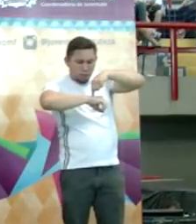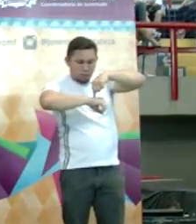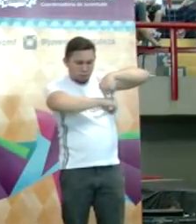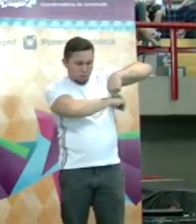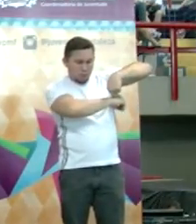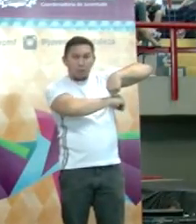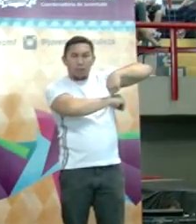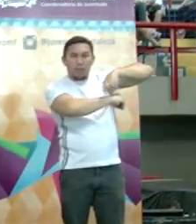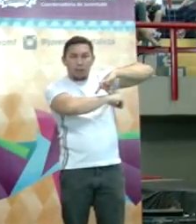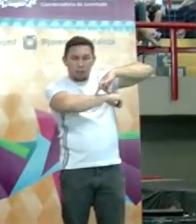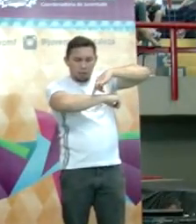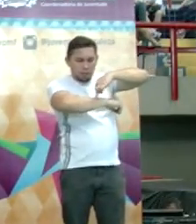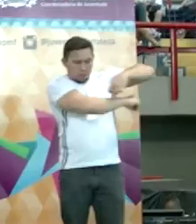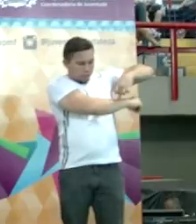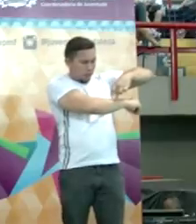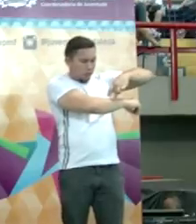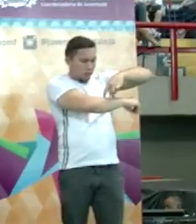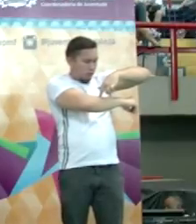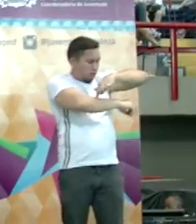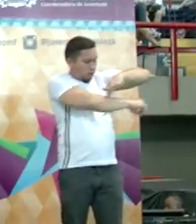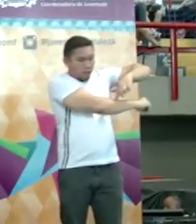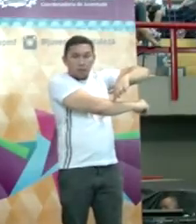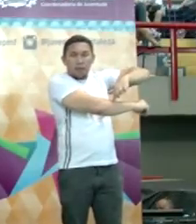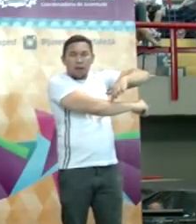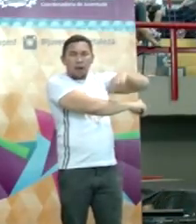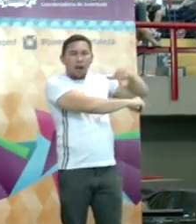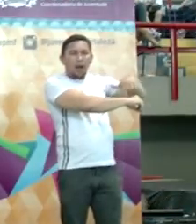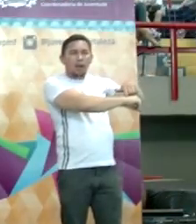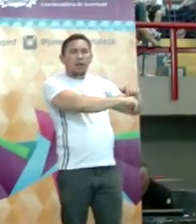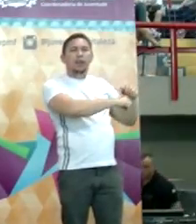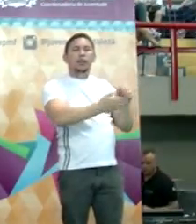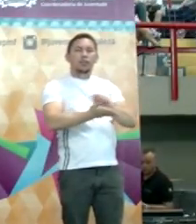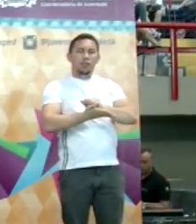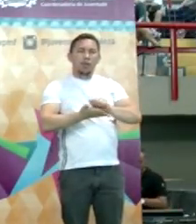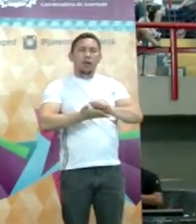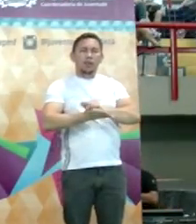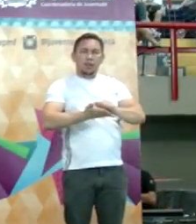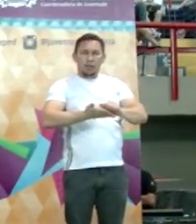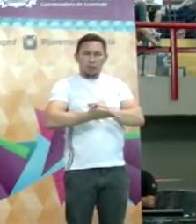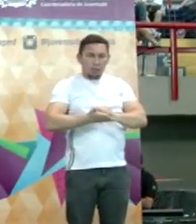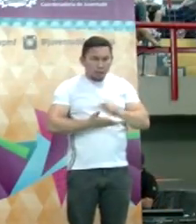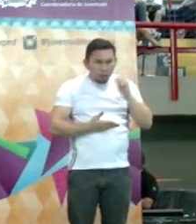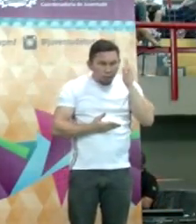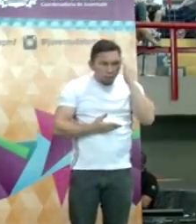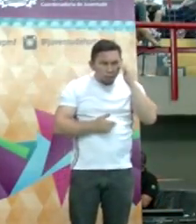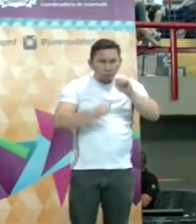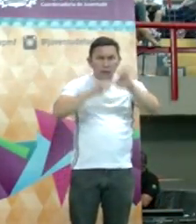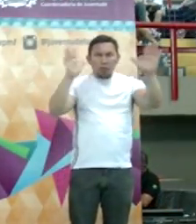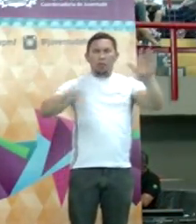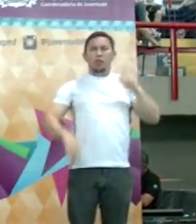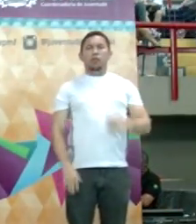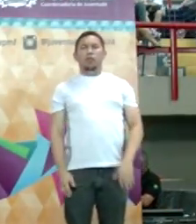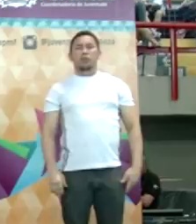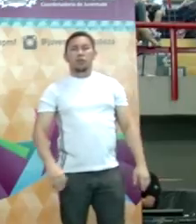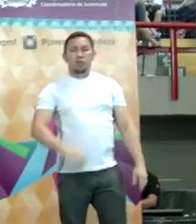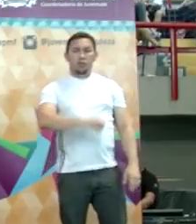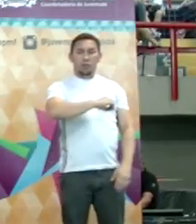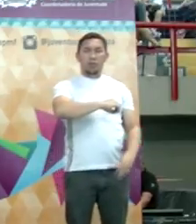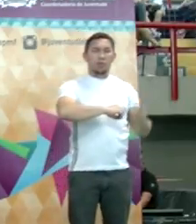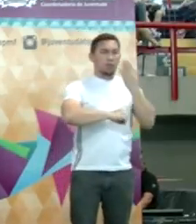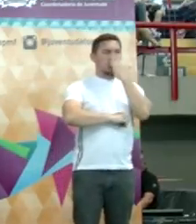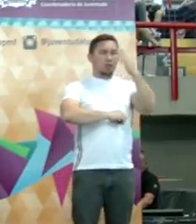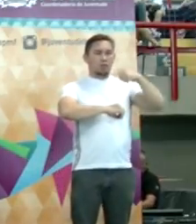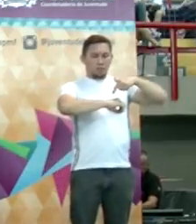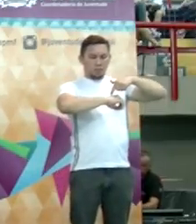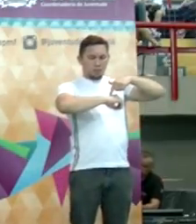Isso é o atrito. Certo? Pessoal, quer dizer, professor, olha para mim. Eu estou andando para